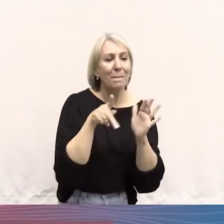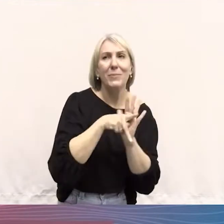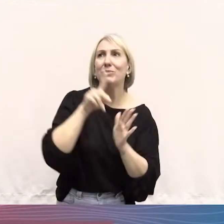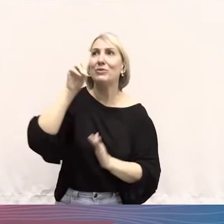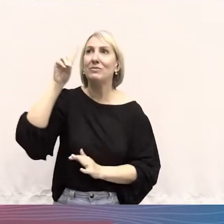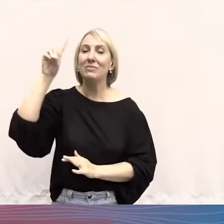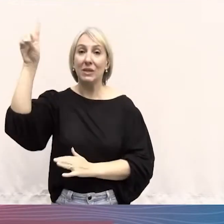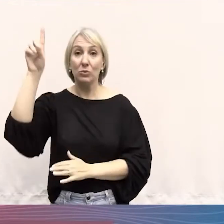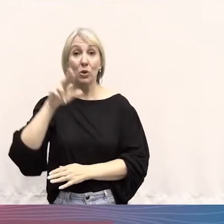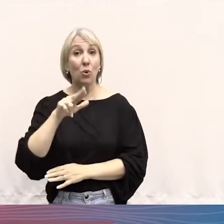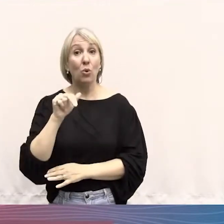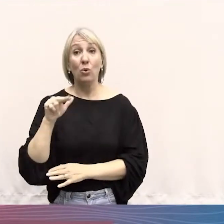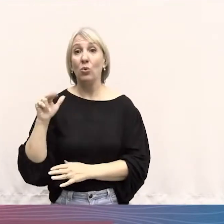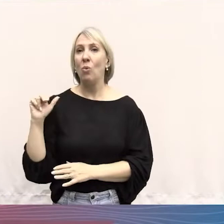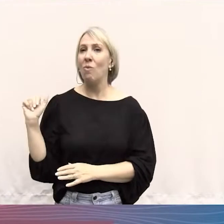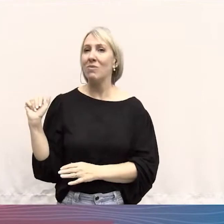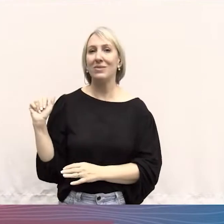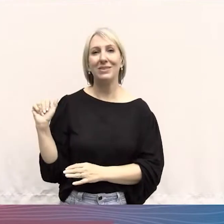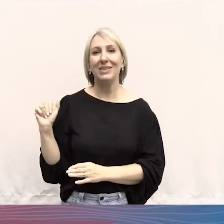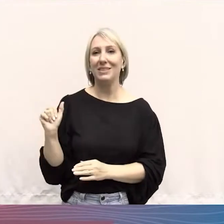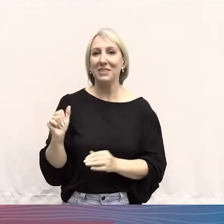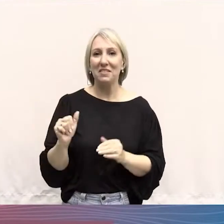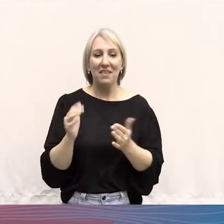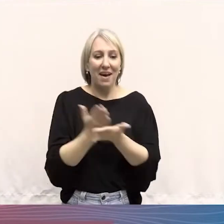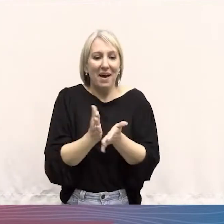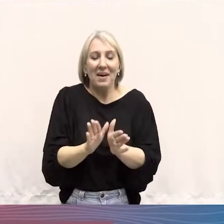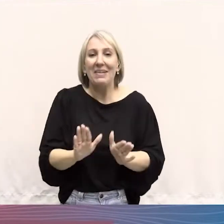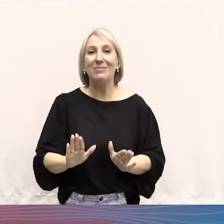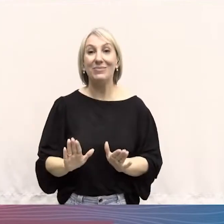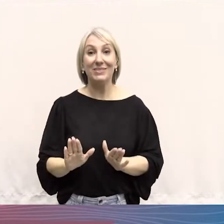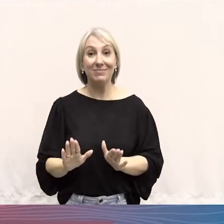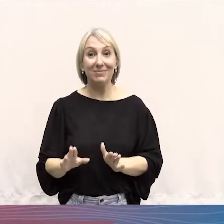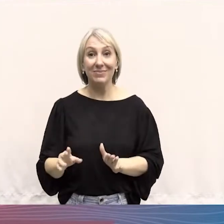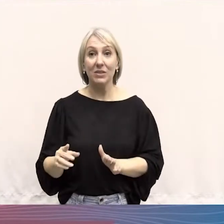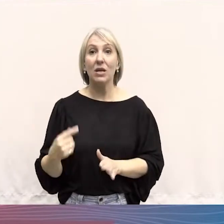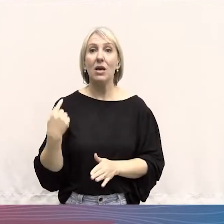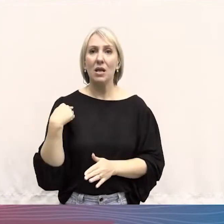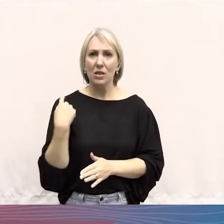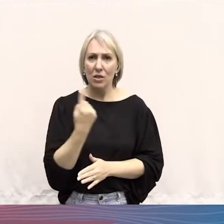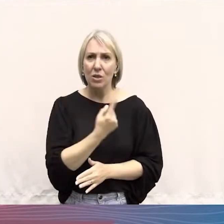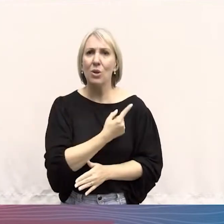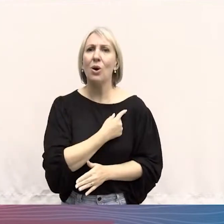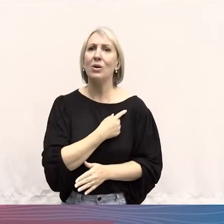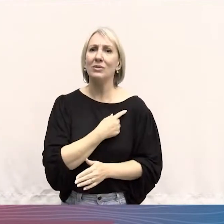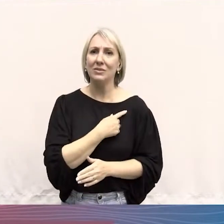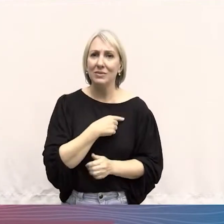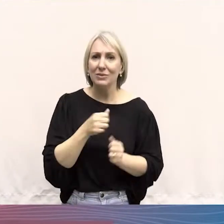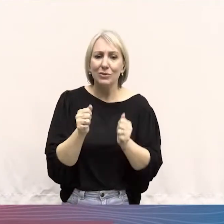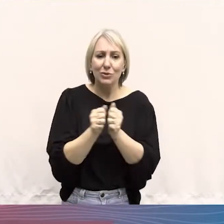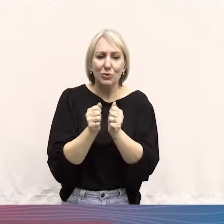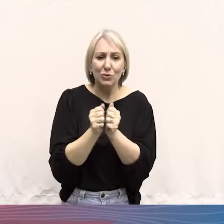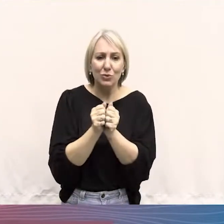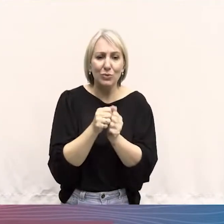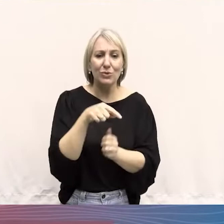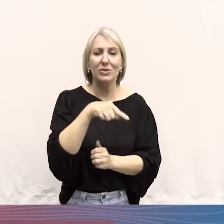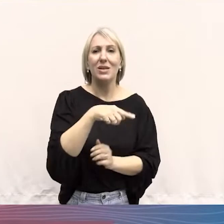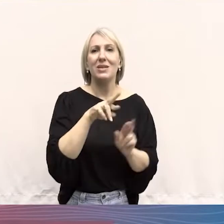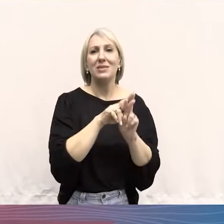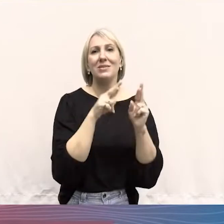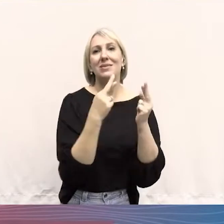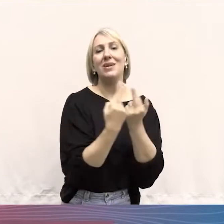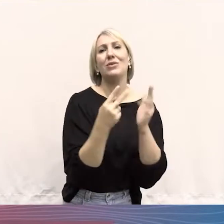Amém? Você está nesse reino, eu estou nesse reino, todos nós estamos